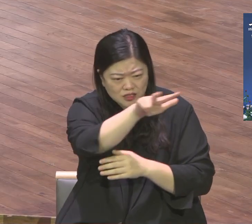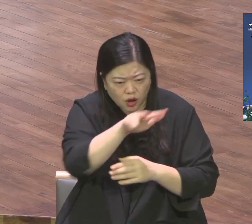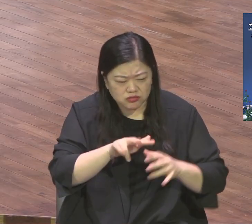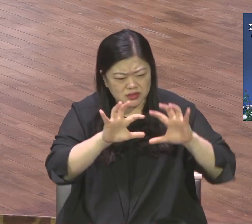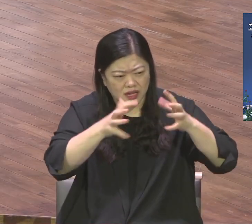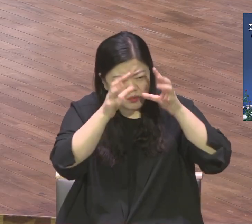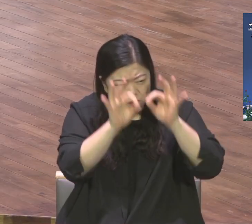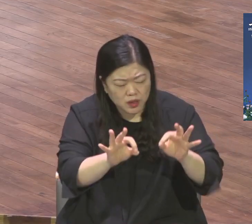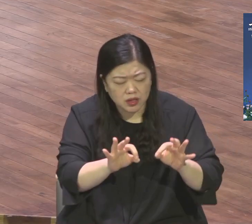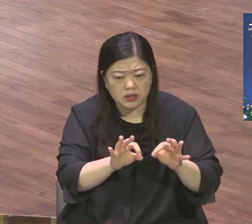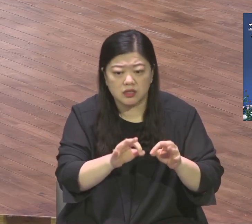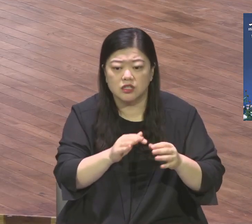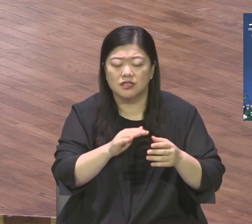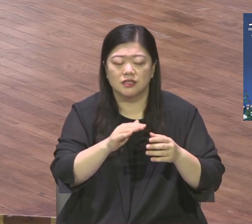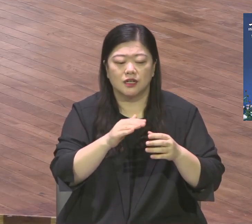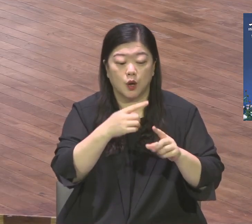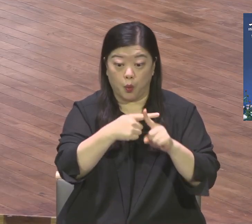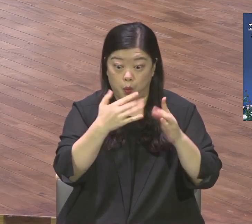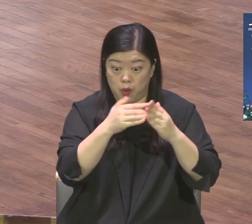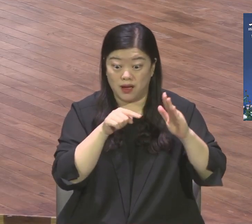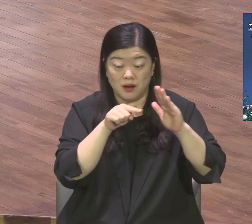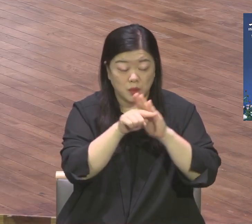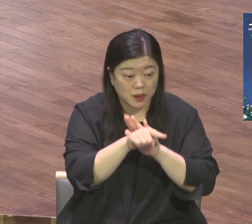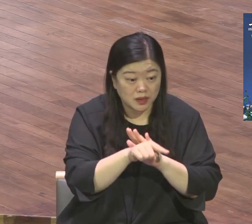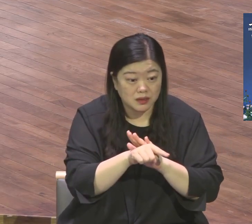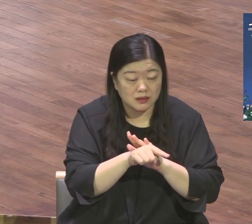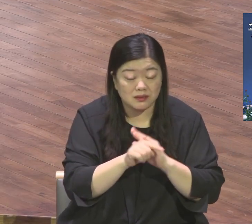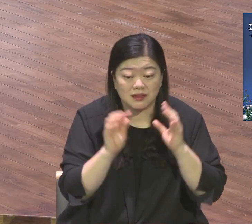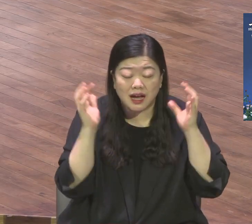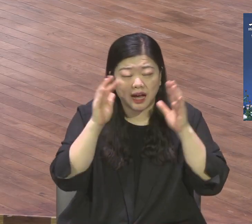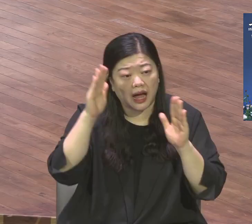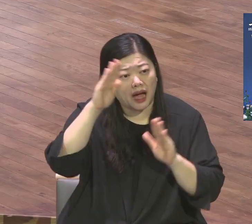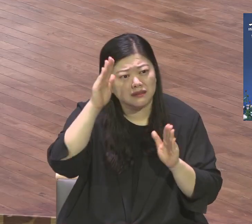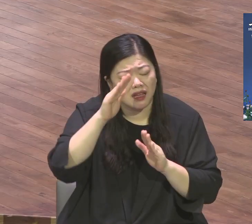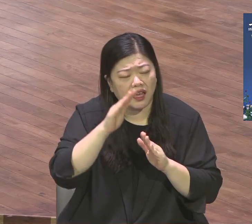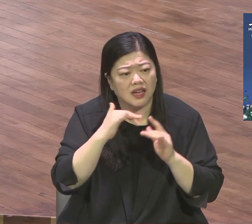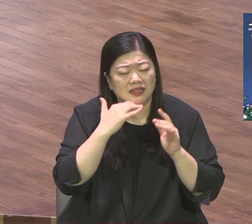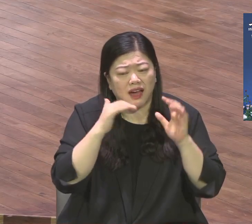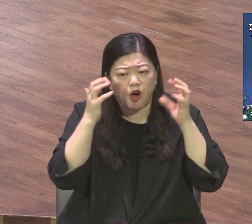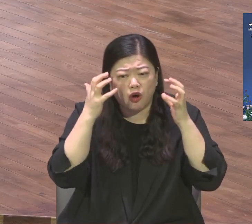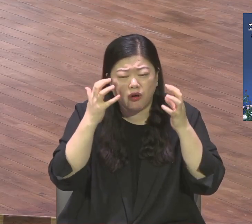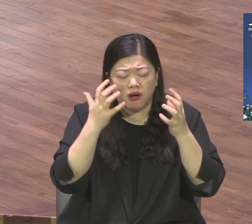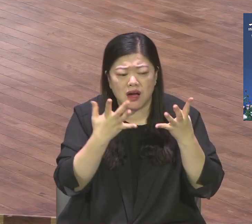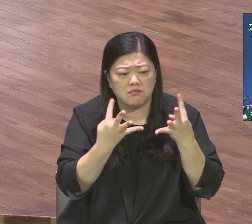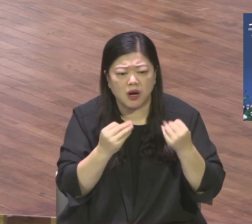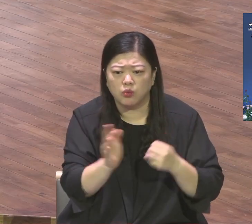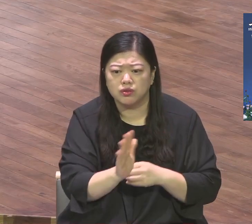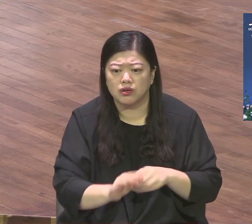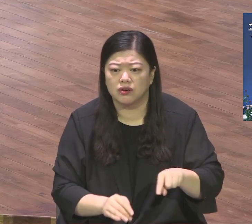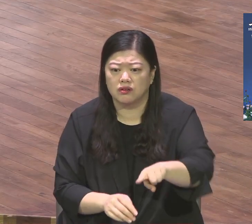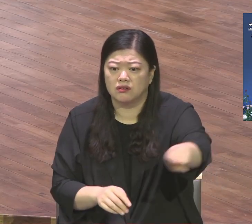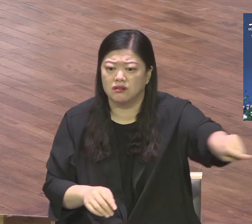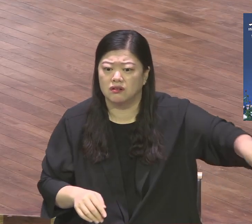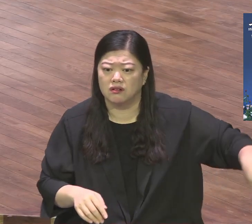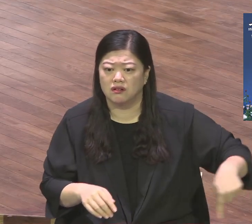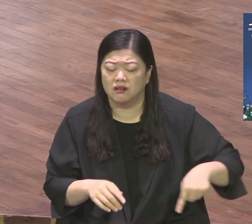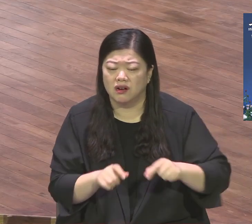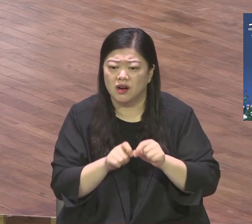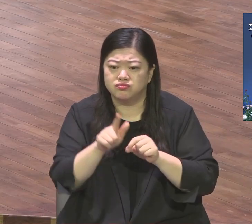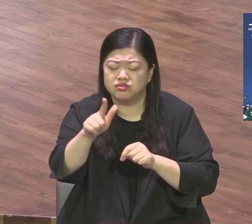아시겠어요? 애들은 저리 가라. 돈이 안 되니까 저리 가라. 진짜 애들 없어요. 저리 가버려가지고.